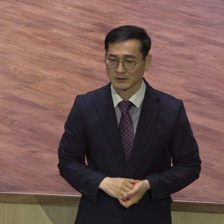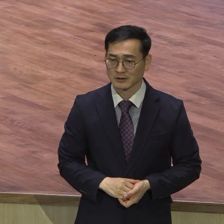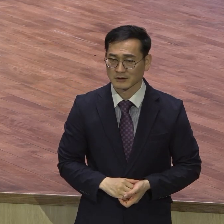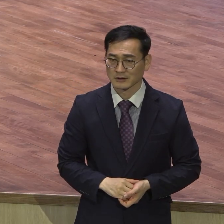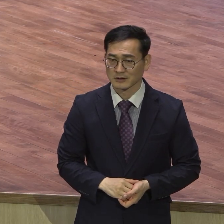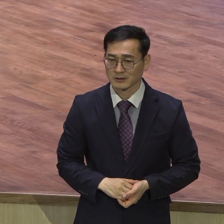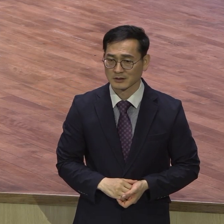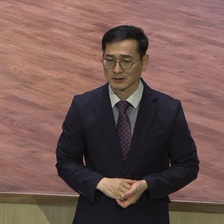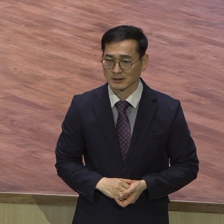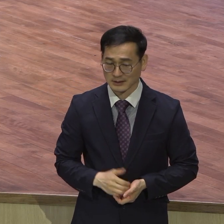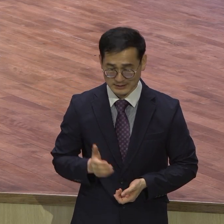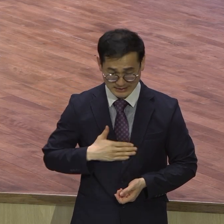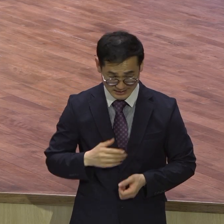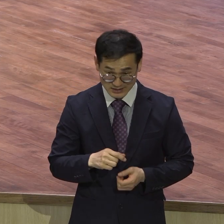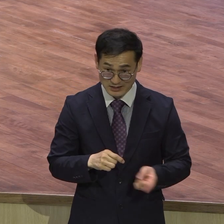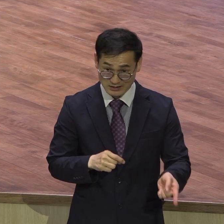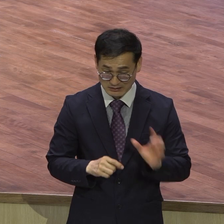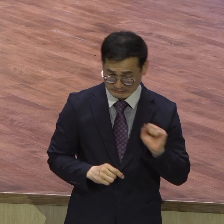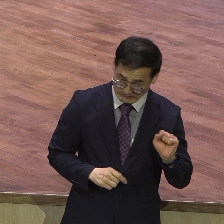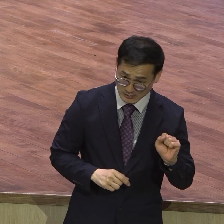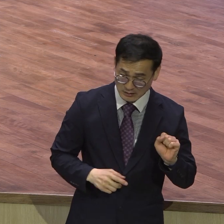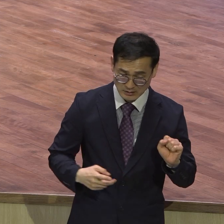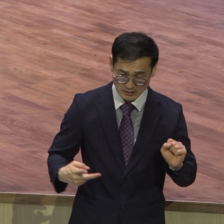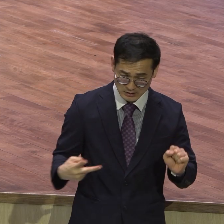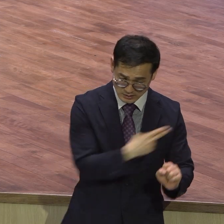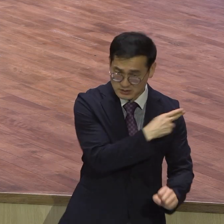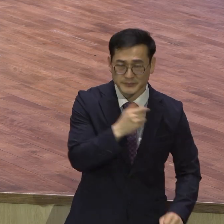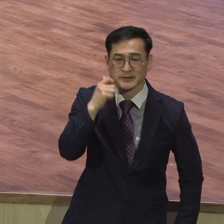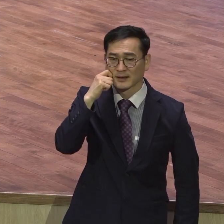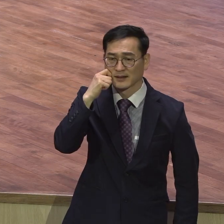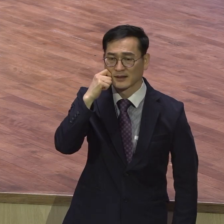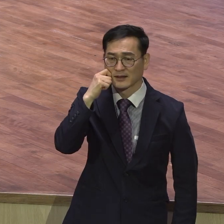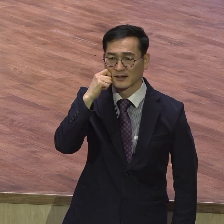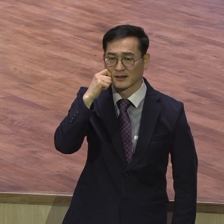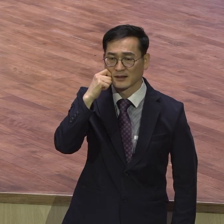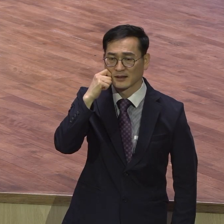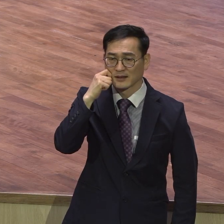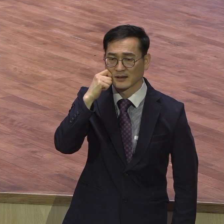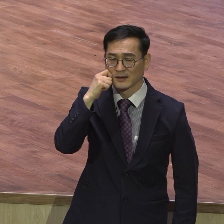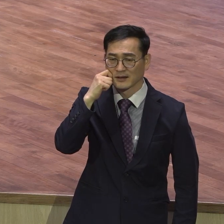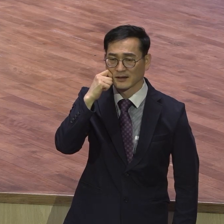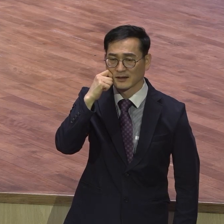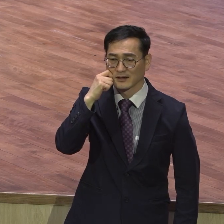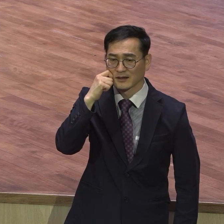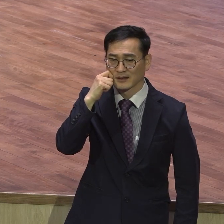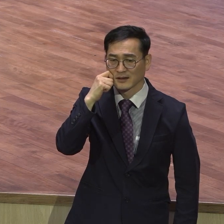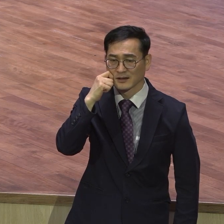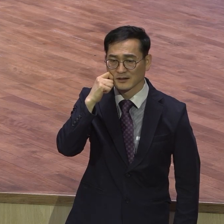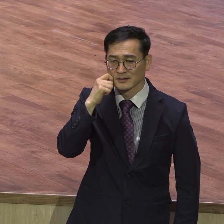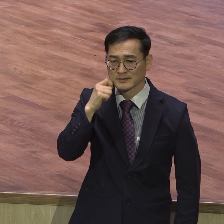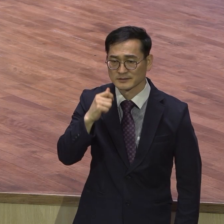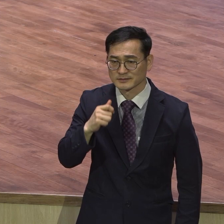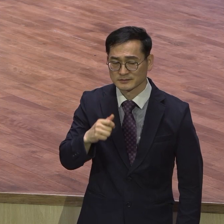없다라는 사실을 가르쳐줘야 돼요. 본인들은 모릅니다.